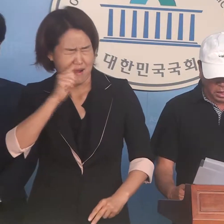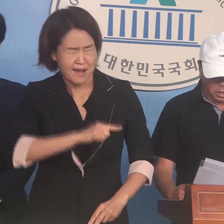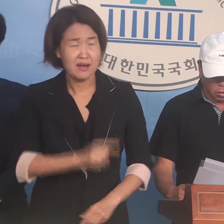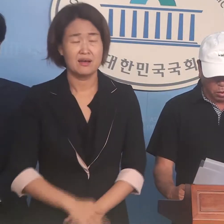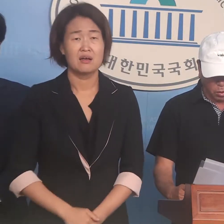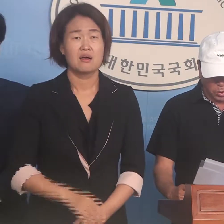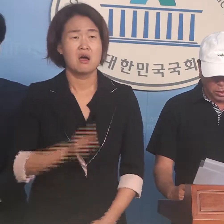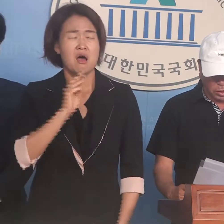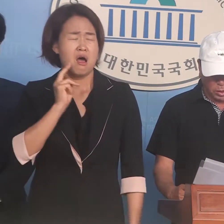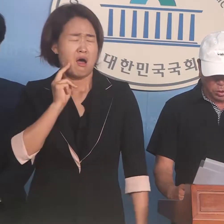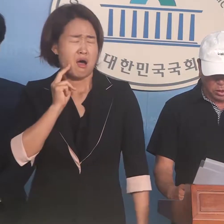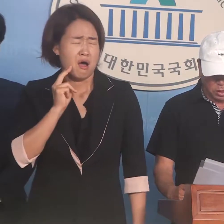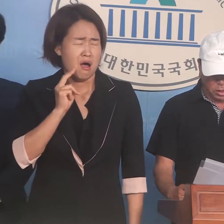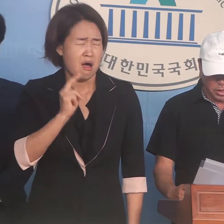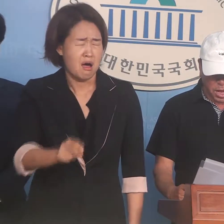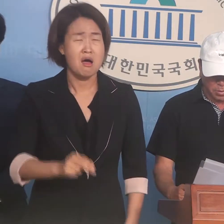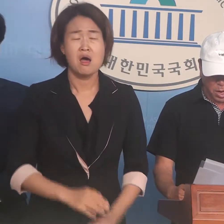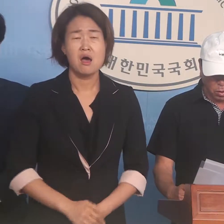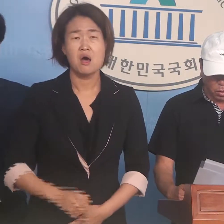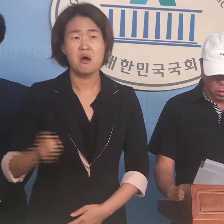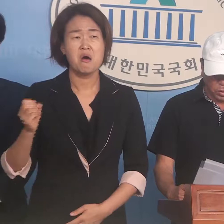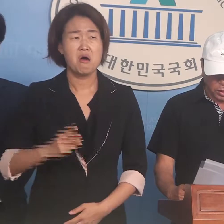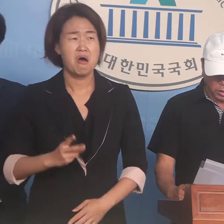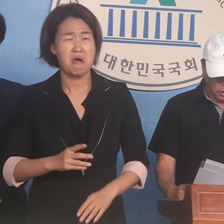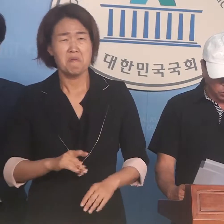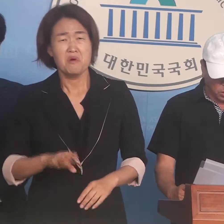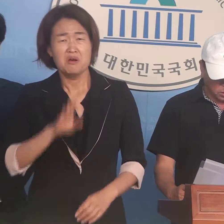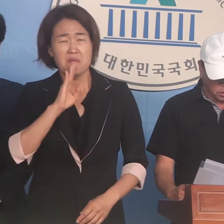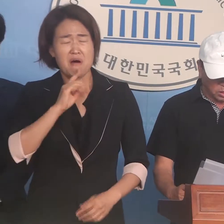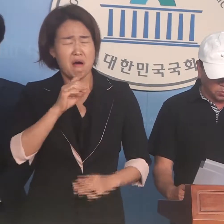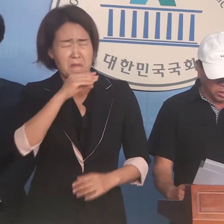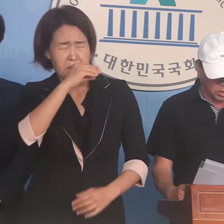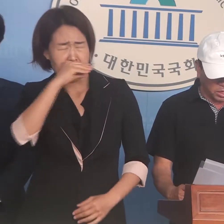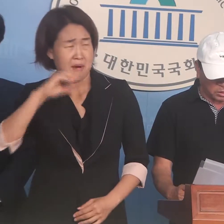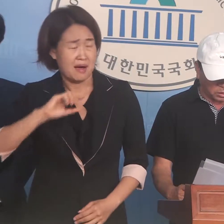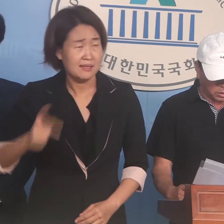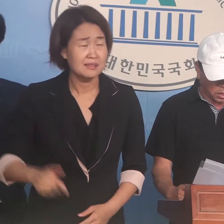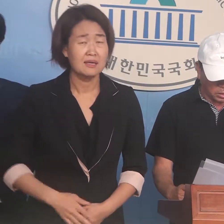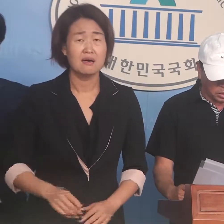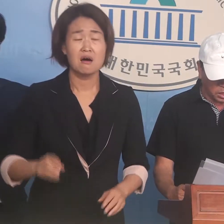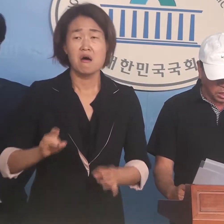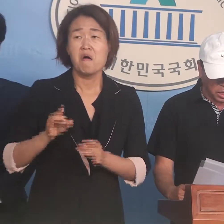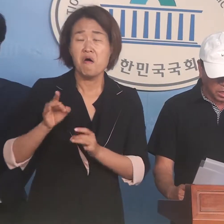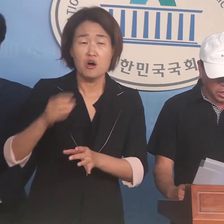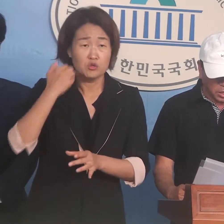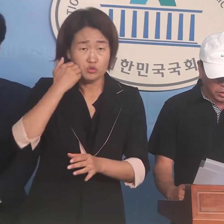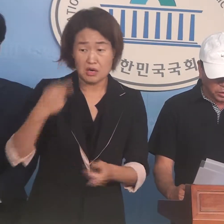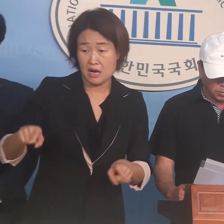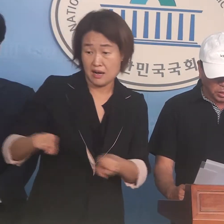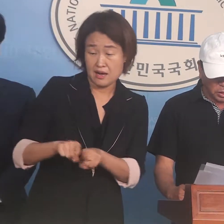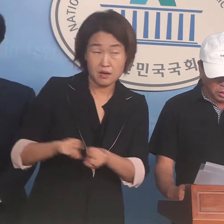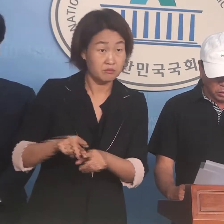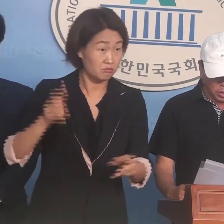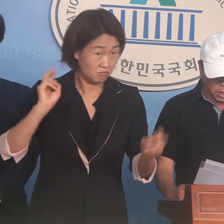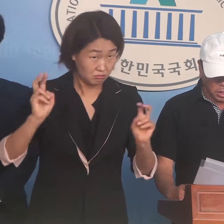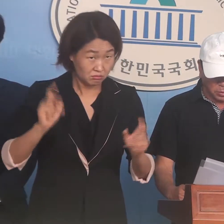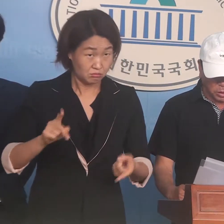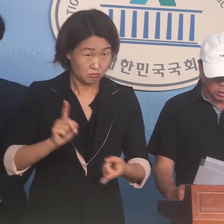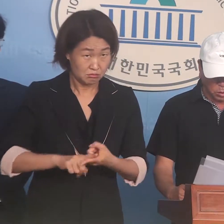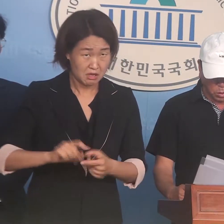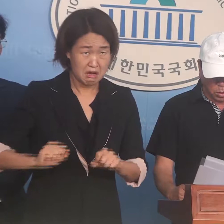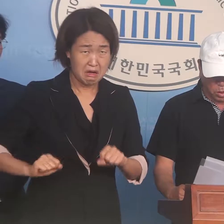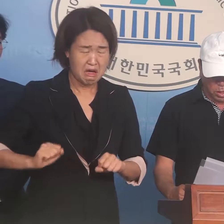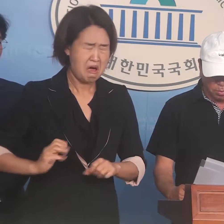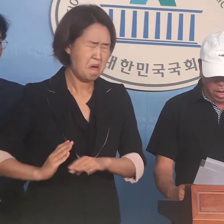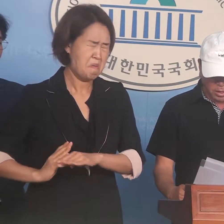더 잔인하고 이보다 더 야비하고 이보다 더 협력사의 경영사정에 치명적인 행위가